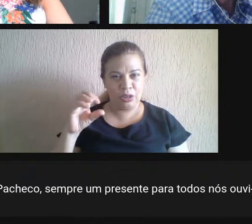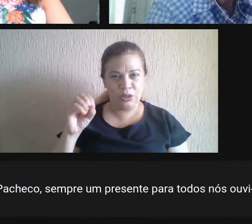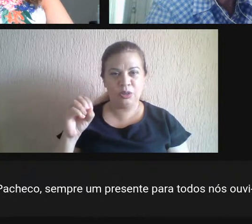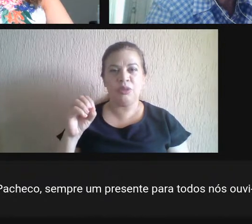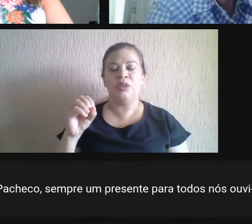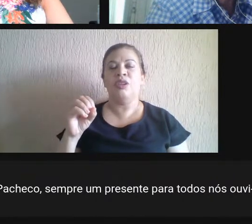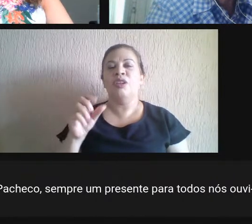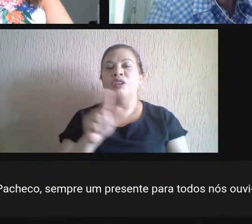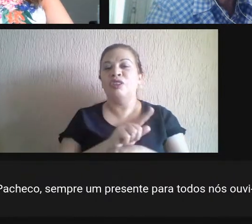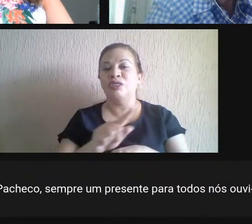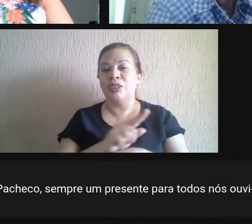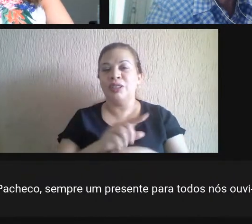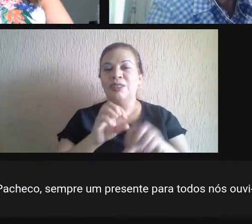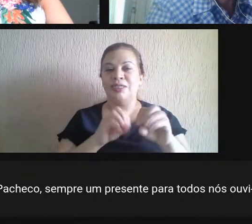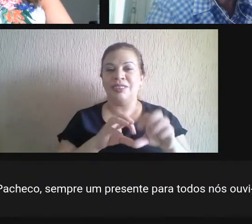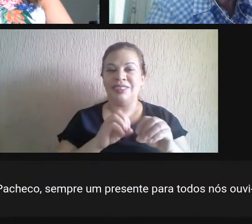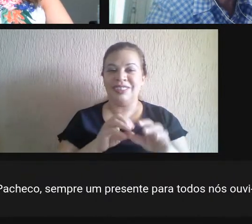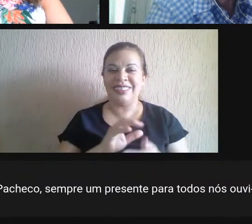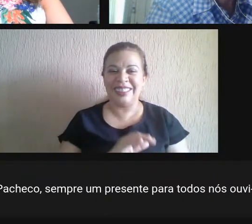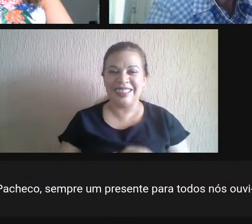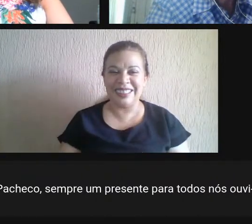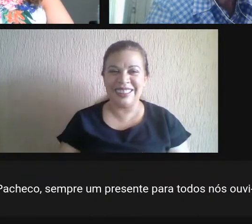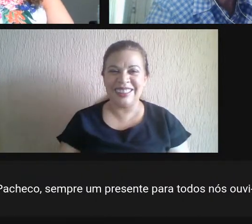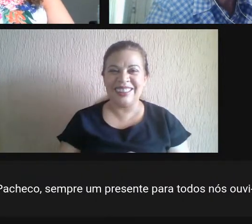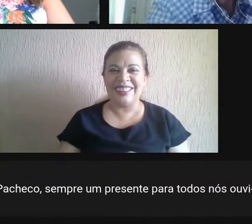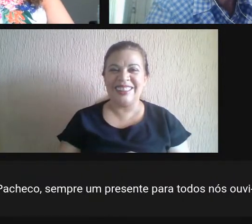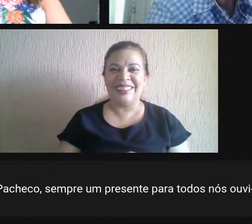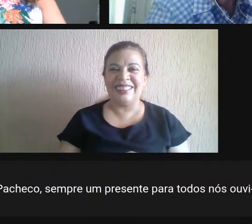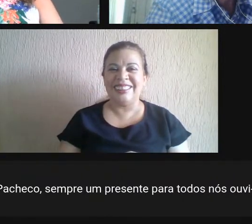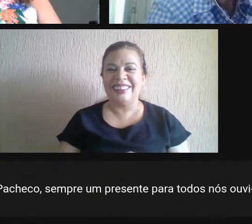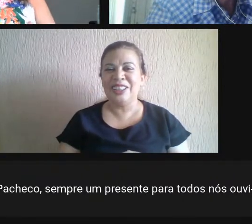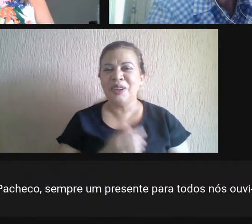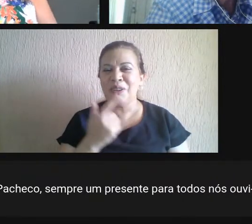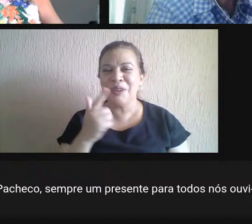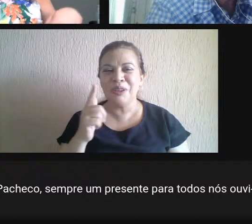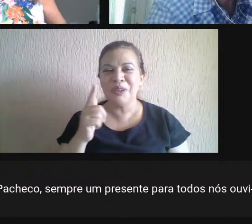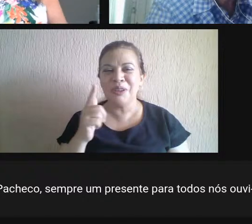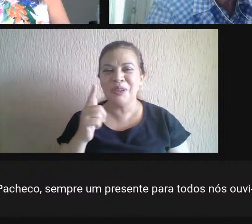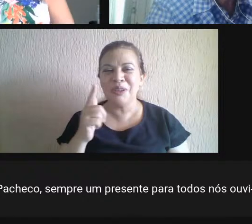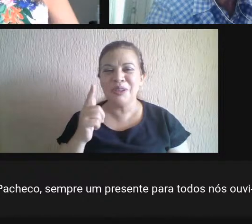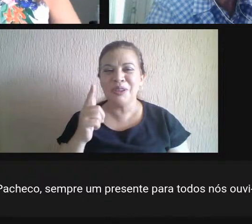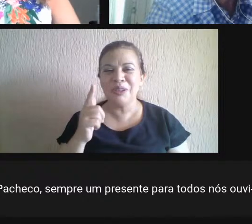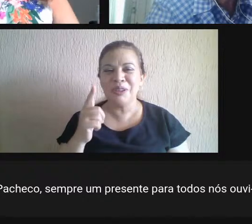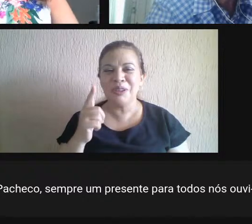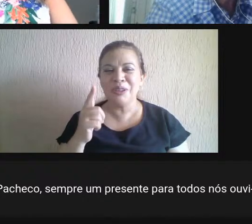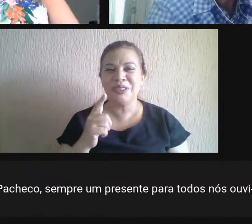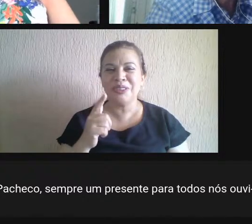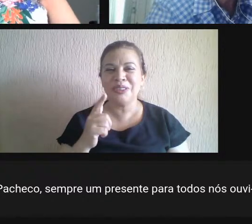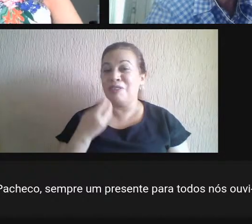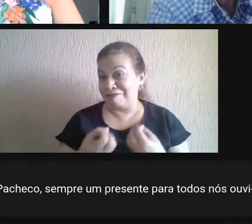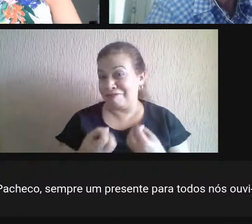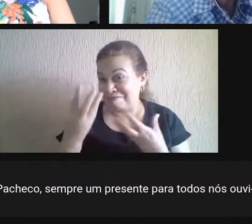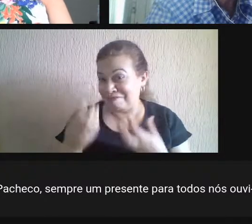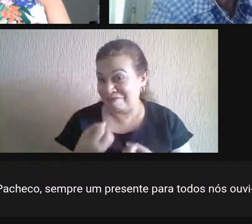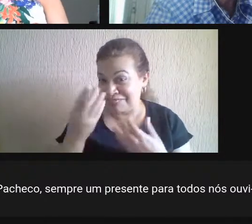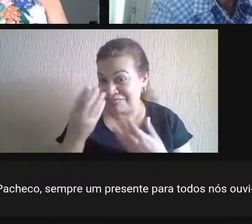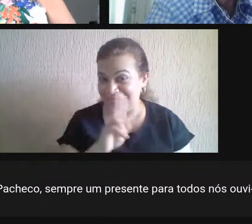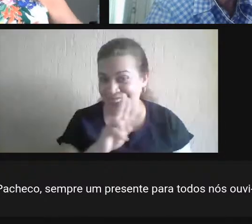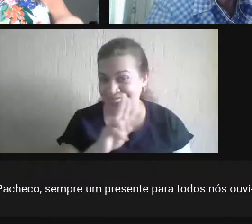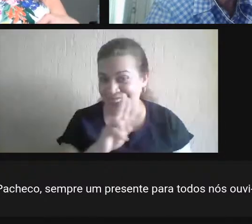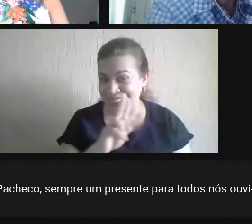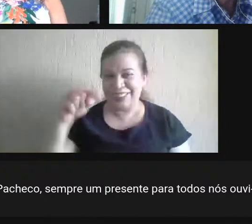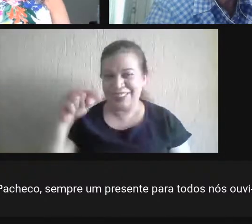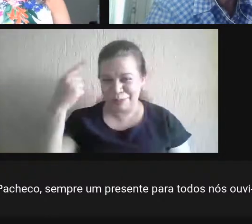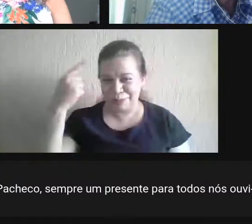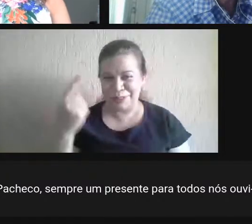presença, Jocelaine, desculpe os que eu não puder registrar, que não der tempo, vou registrando no decorrer do tempo. Então, eu vou começar